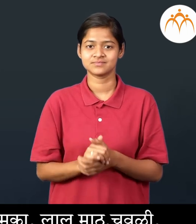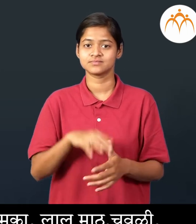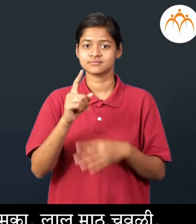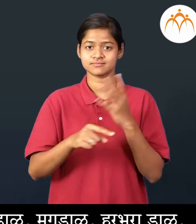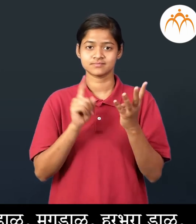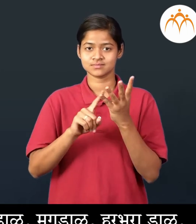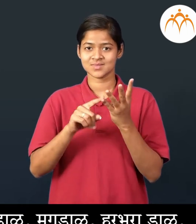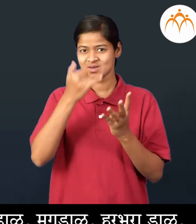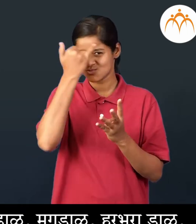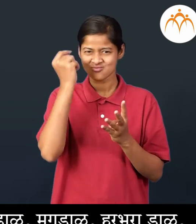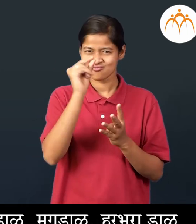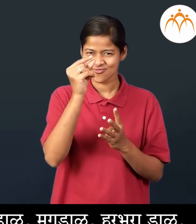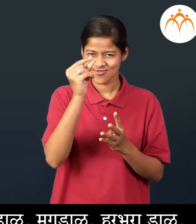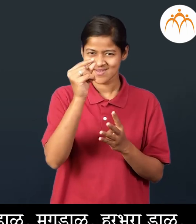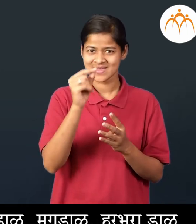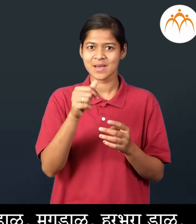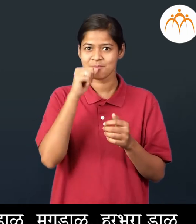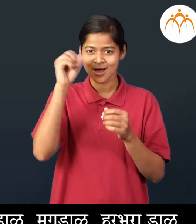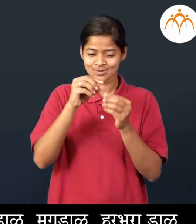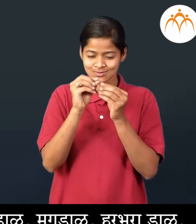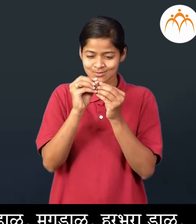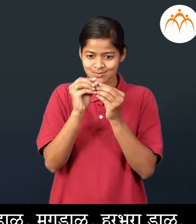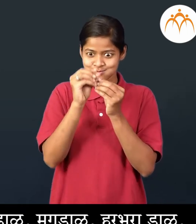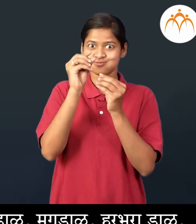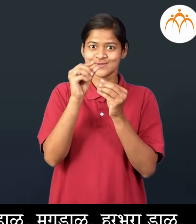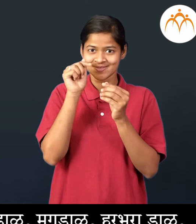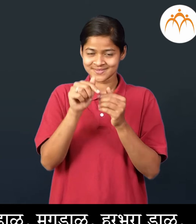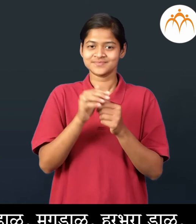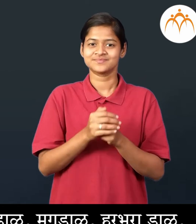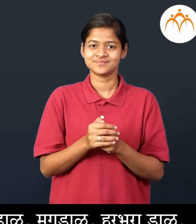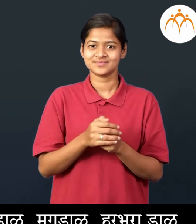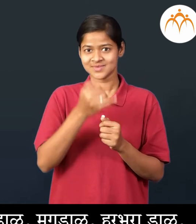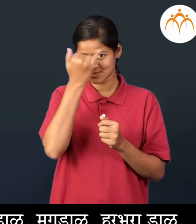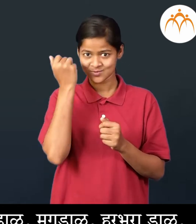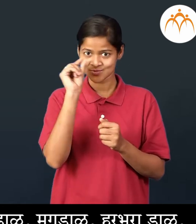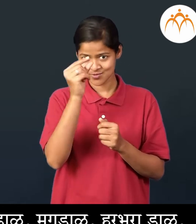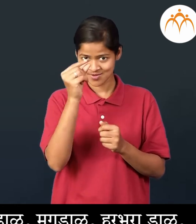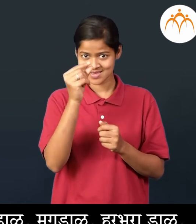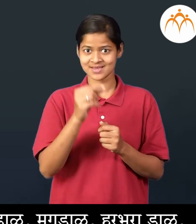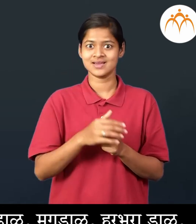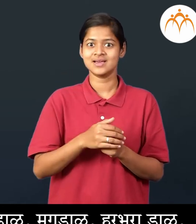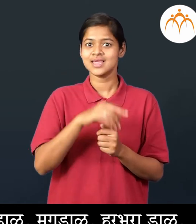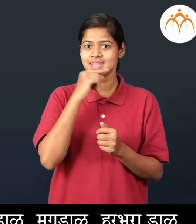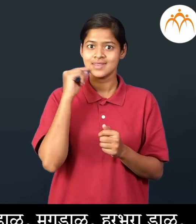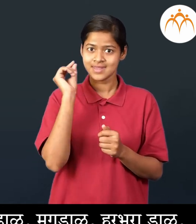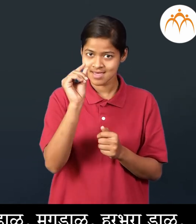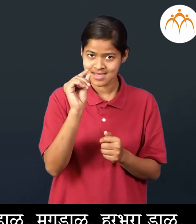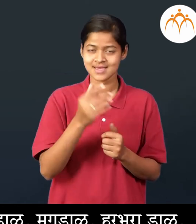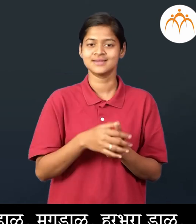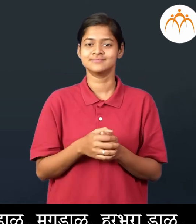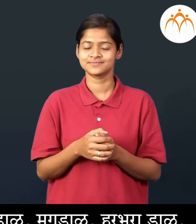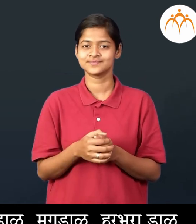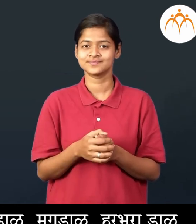चार, डाली वकडधान्य बाटाने, तूरडाल, मूगडाल,